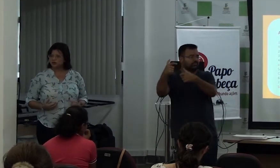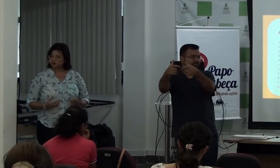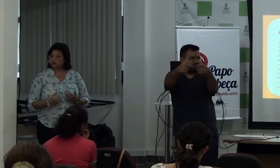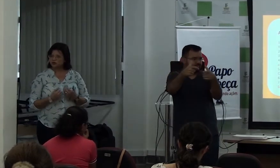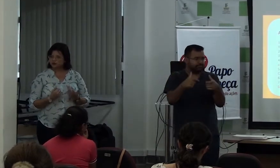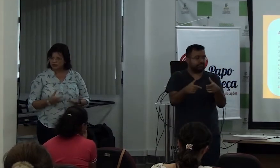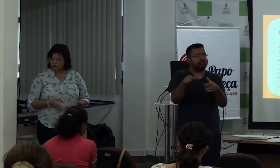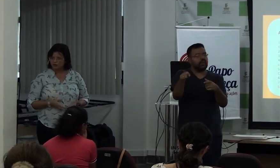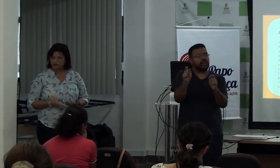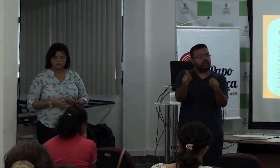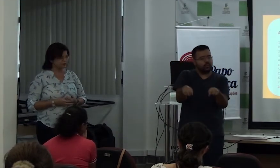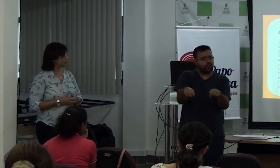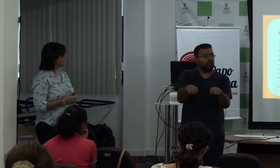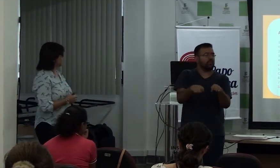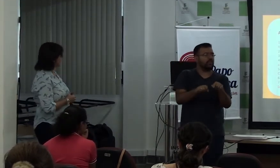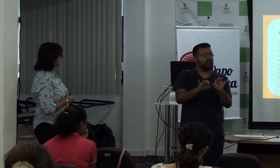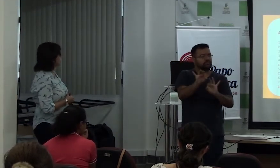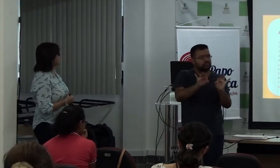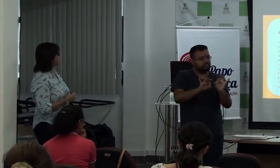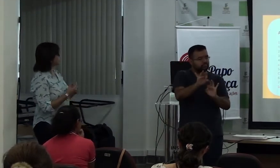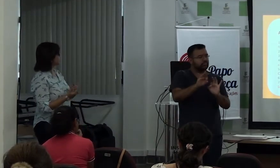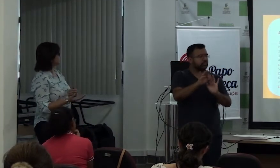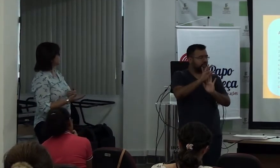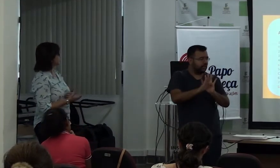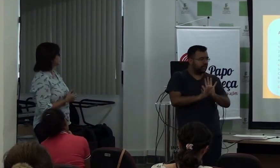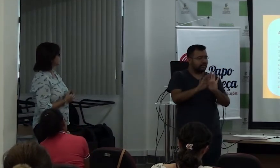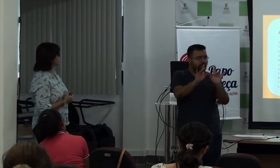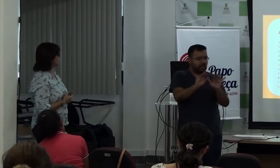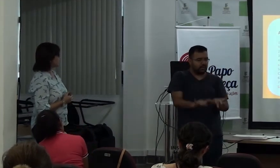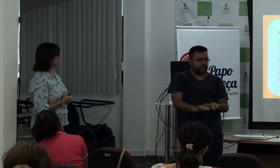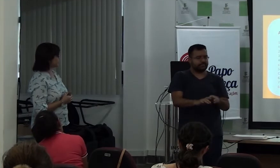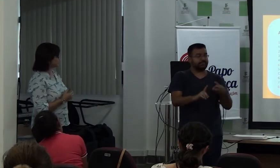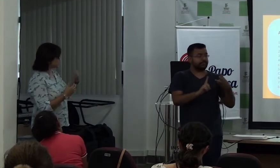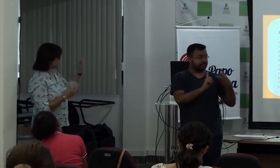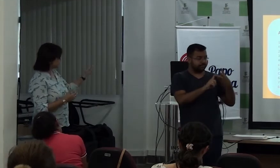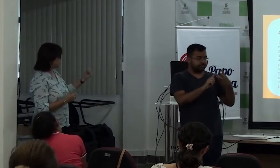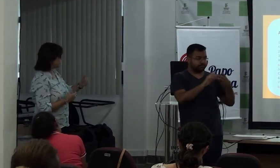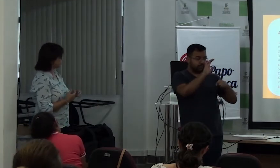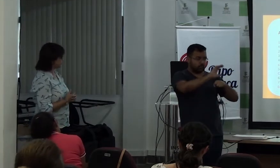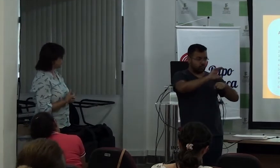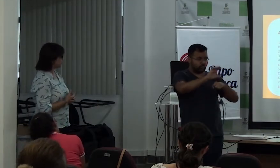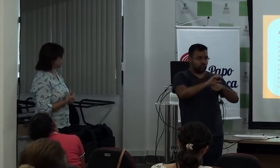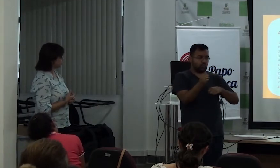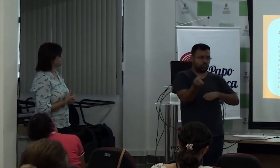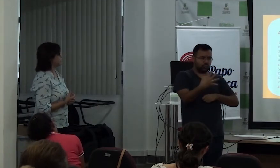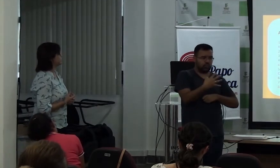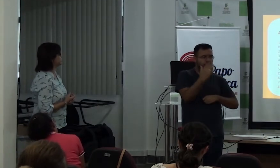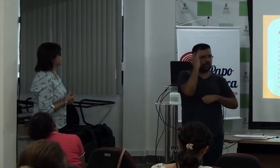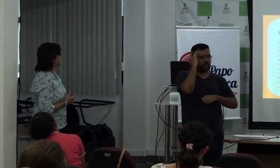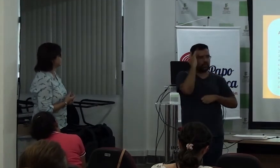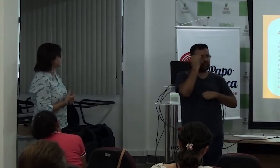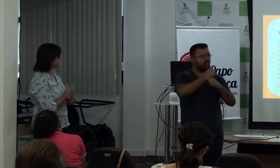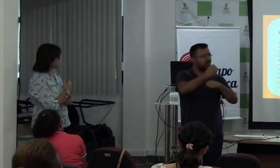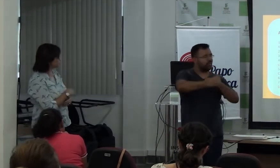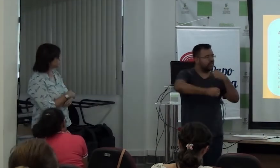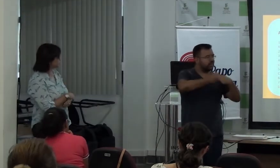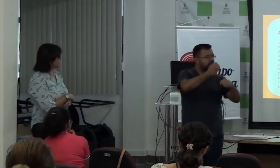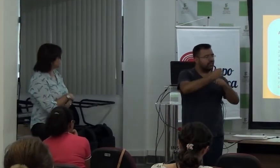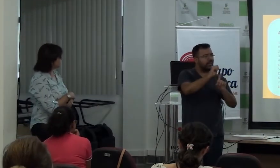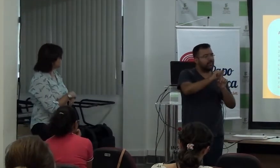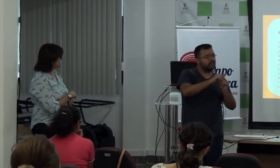produzir textos científicos. Okay? E o terceiro curso, que sairá provavelmente em maio do ano que vem,